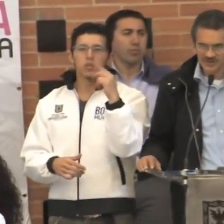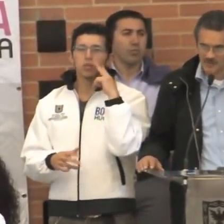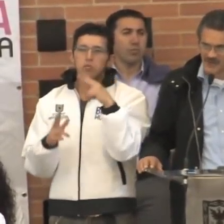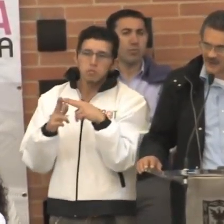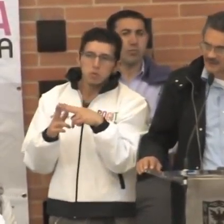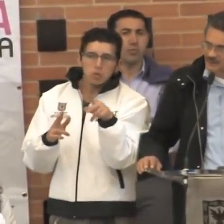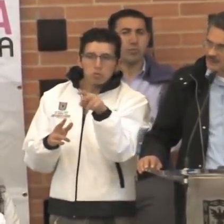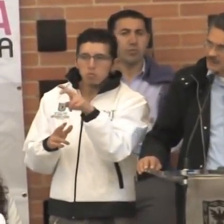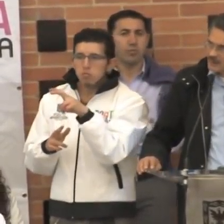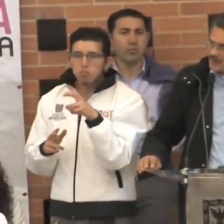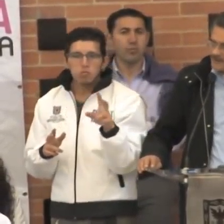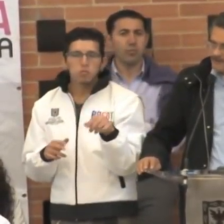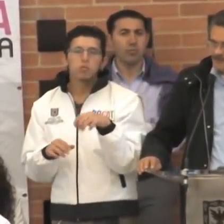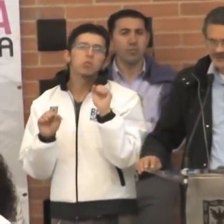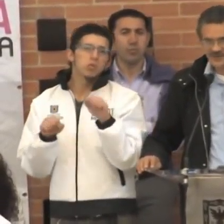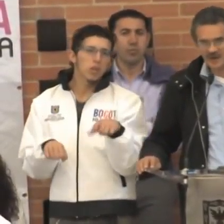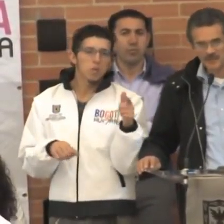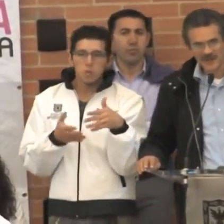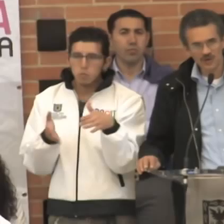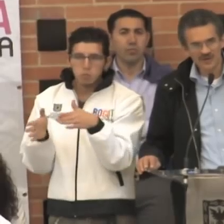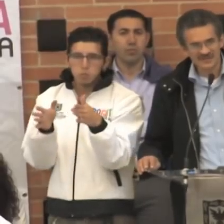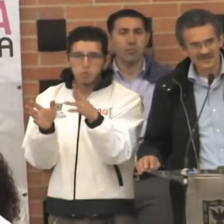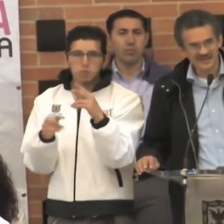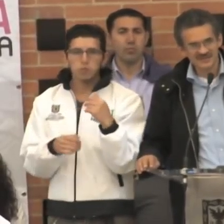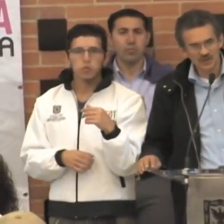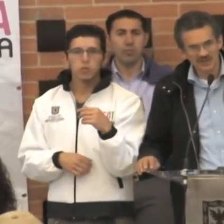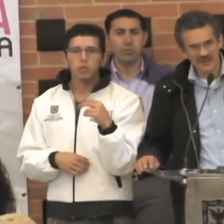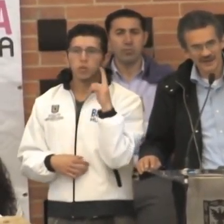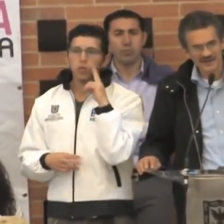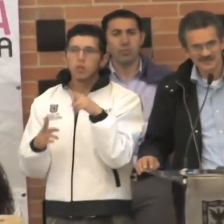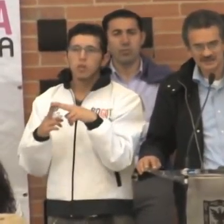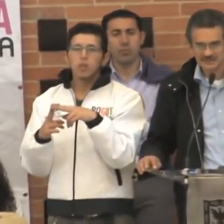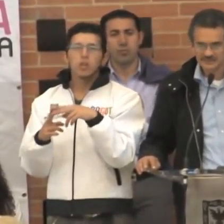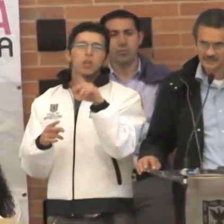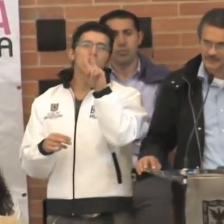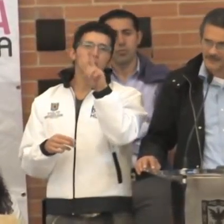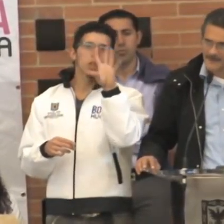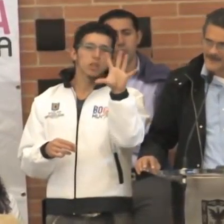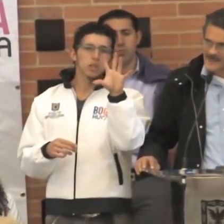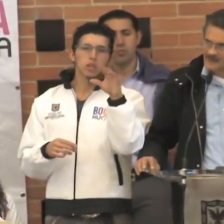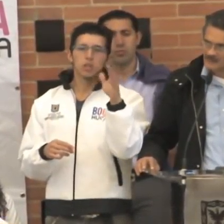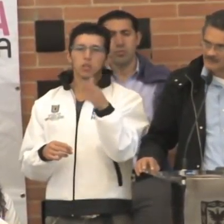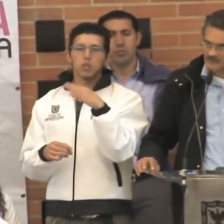Recorrimos también parte del predio de 75 ha hectáreas